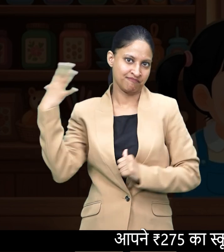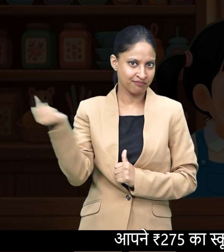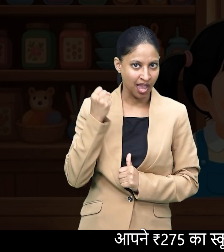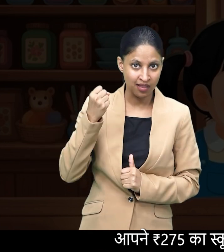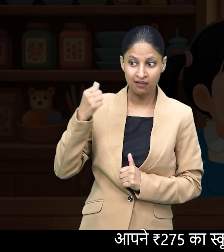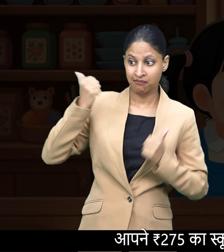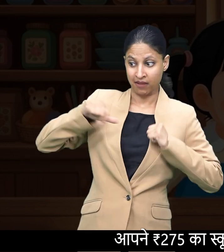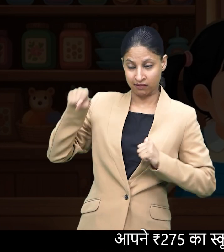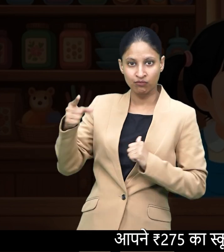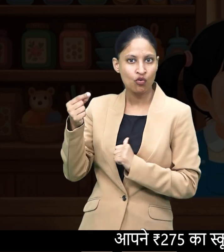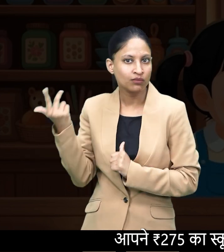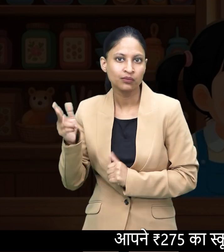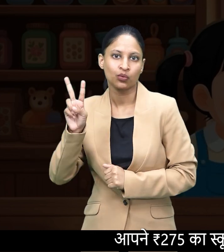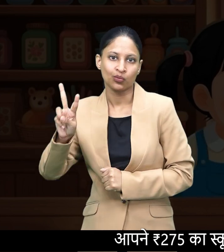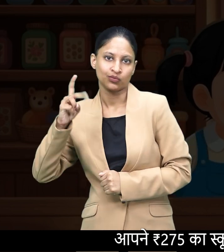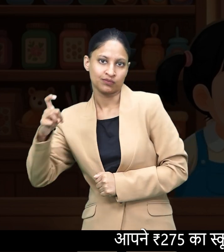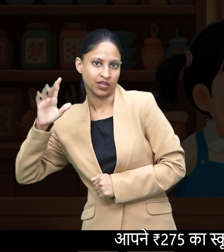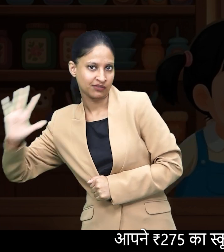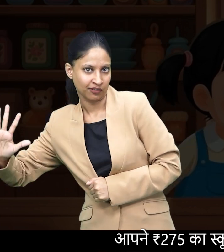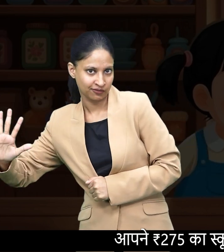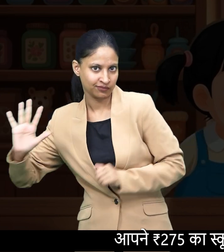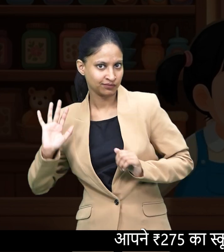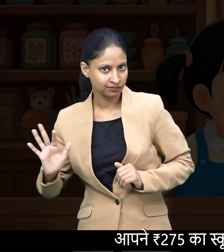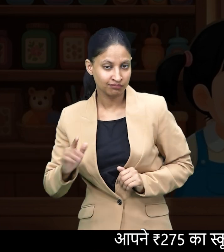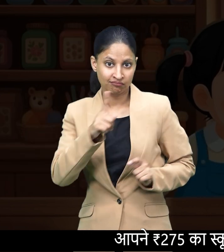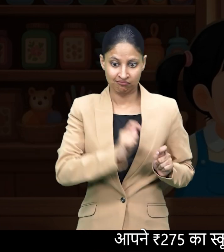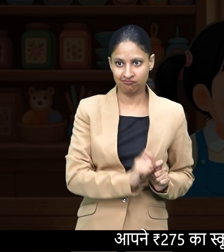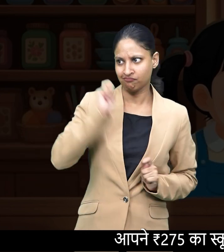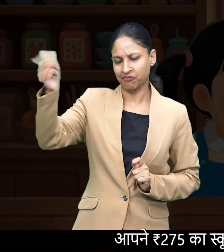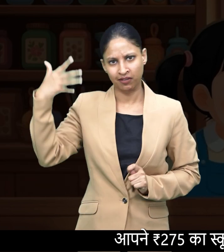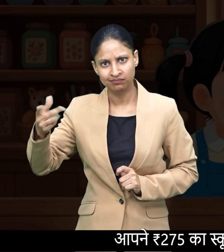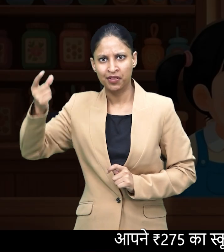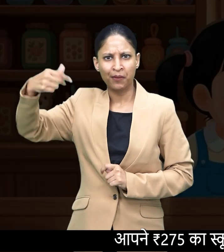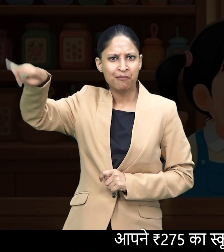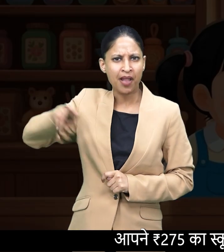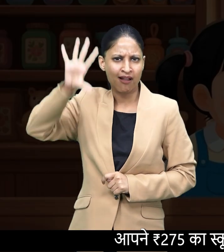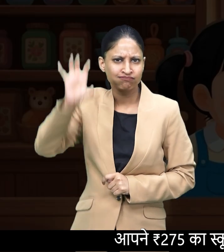आपने 275 का स्कूल बैग खरीदा। आपके पास कितने पैसे बचे हैं?